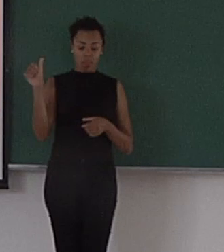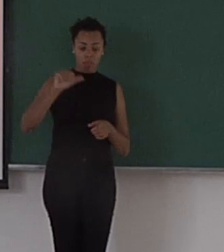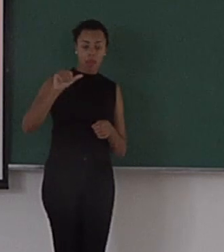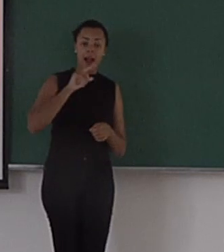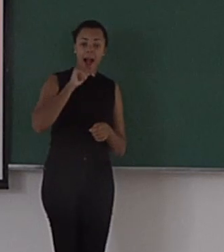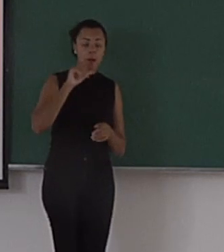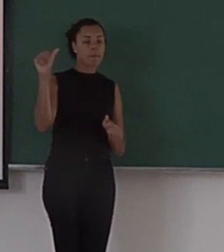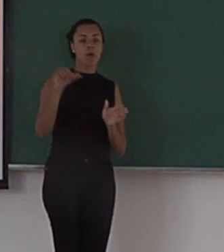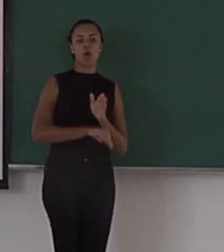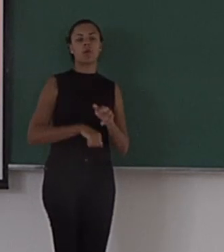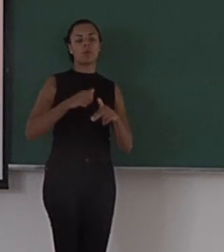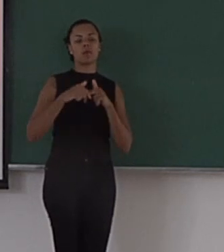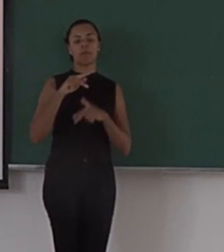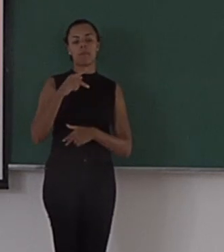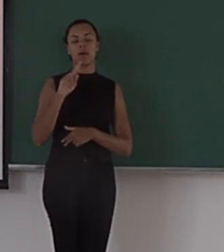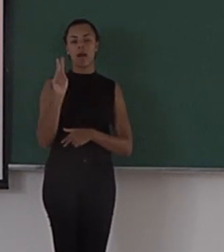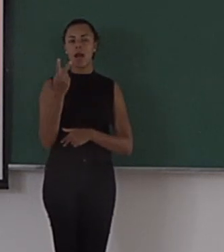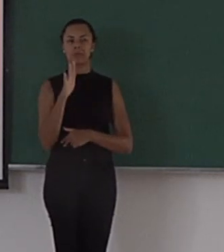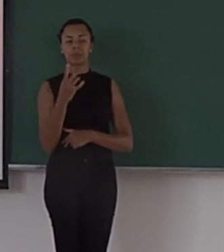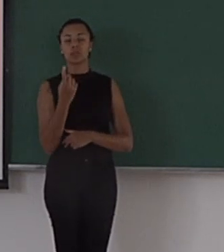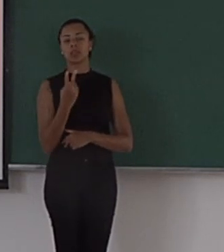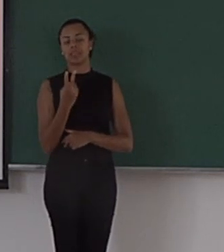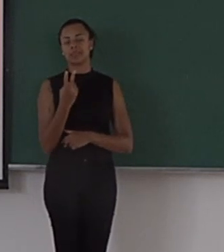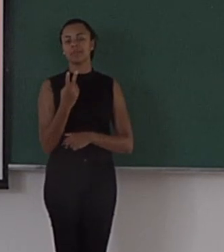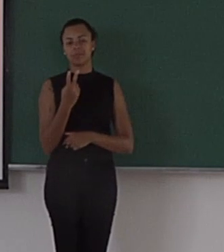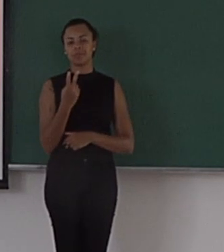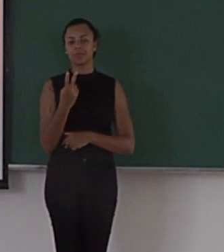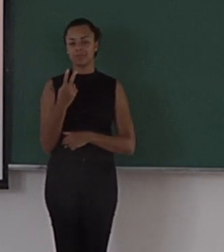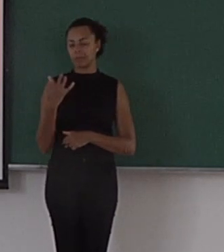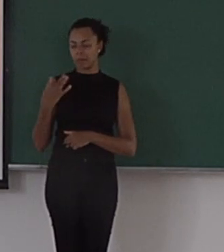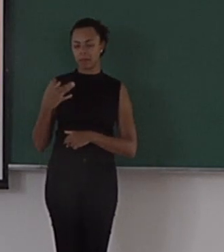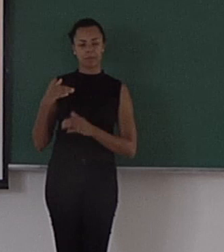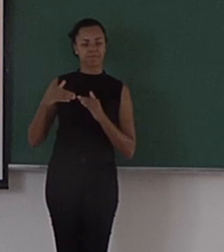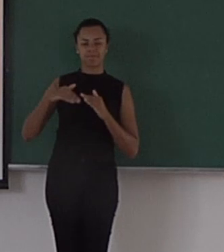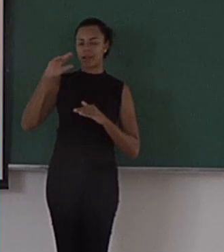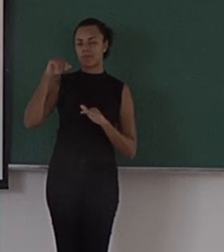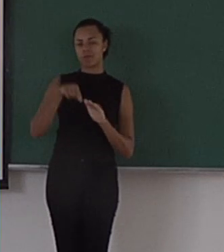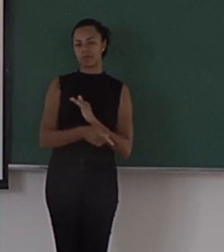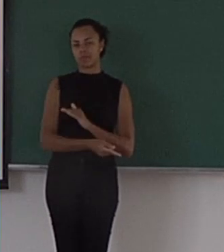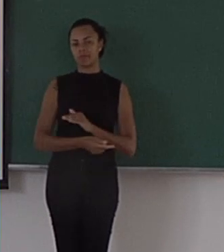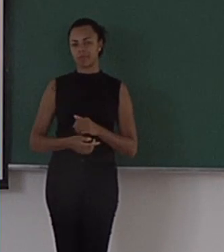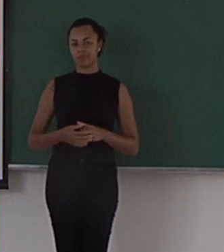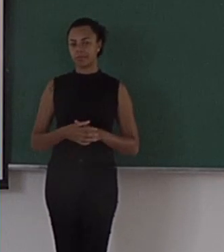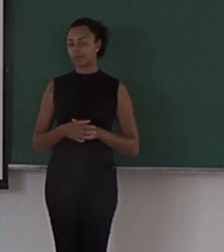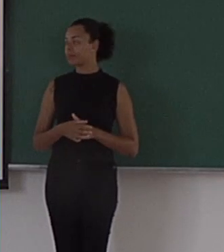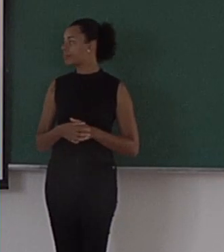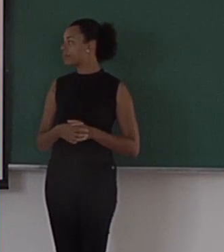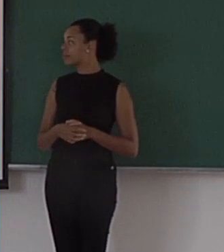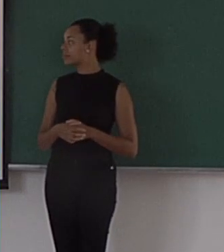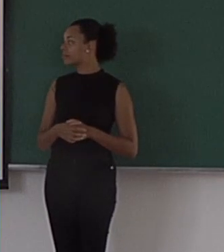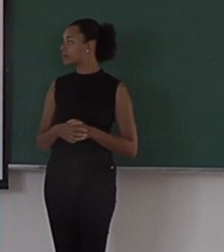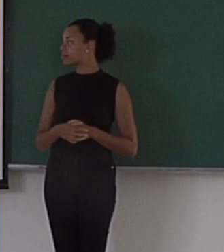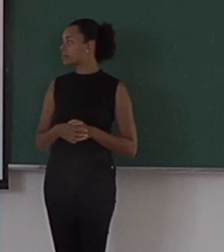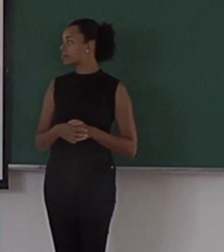ainda, porque o pH dele fica por volta de 12, então a lesão é muito maior, muito mais profunda. Isso daqui é um caso que a